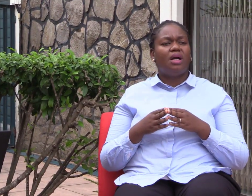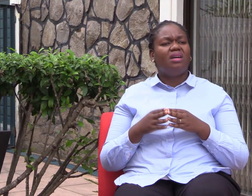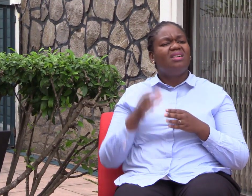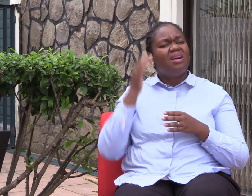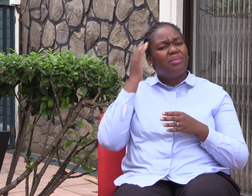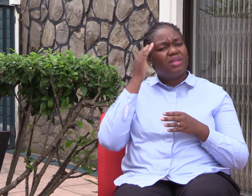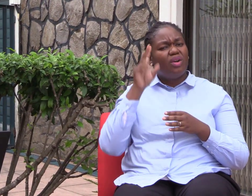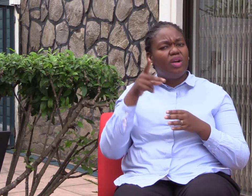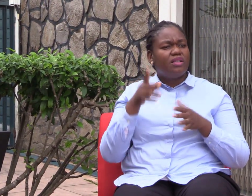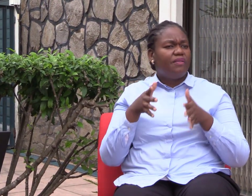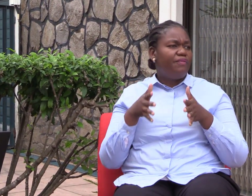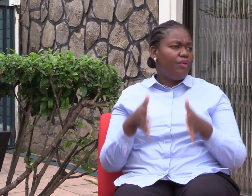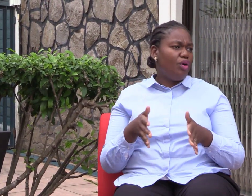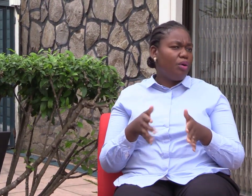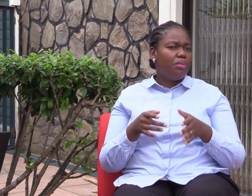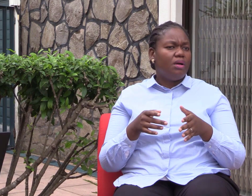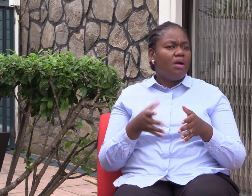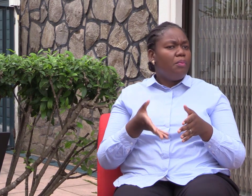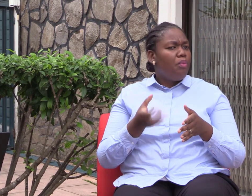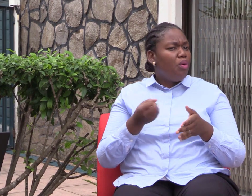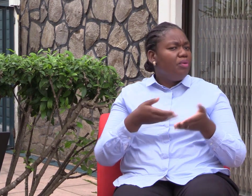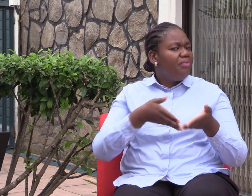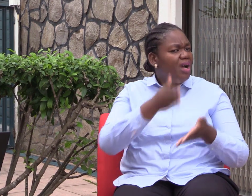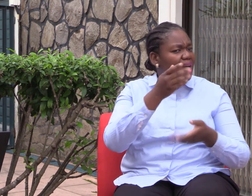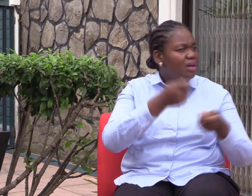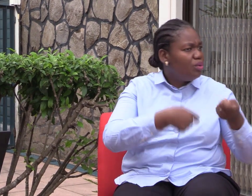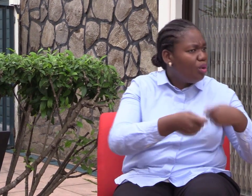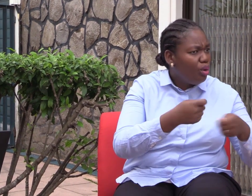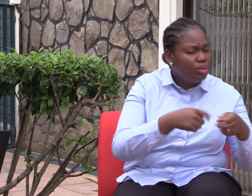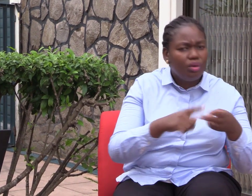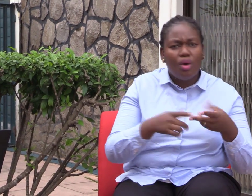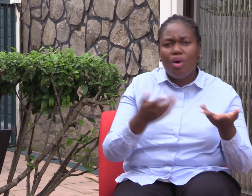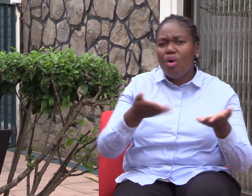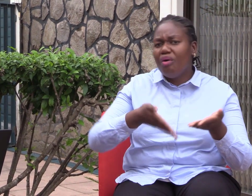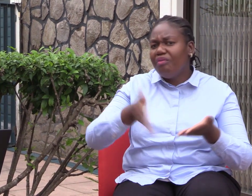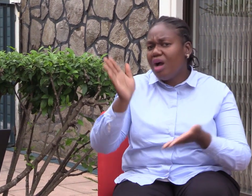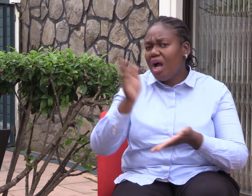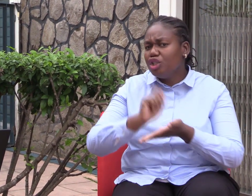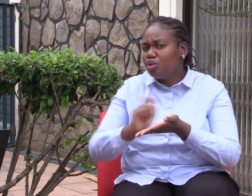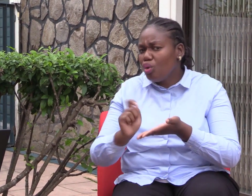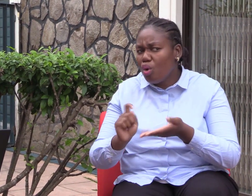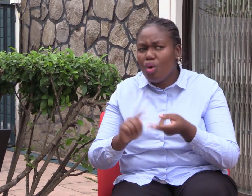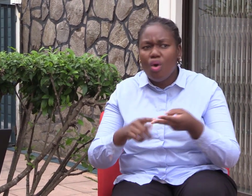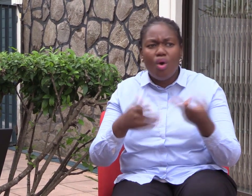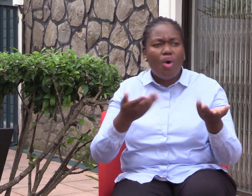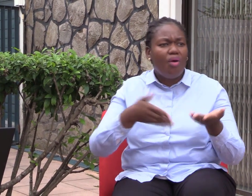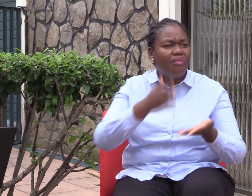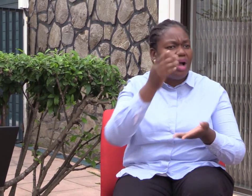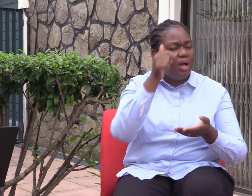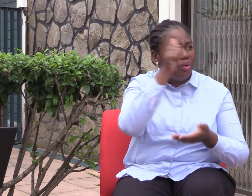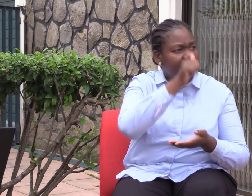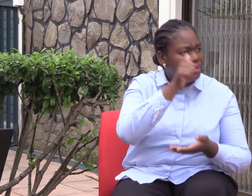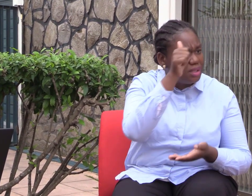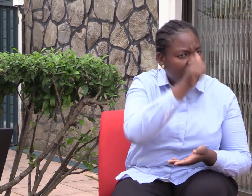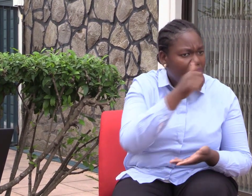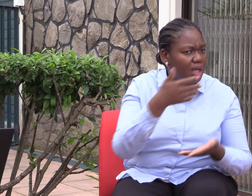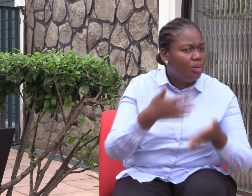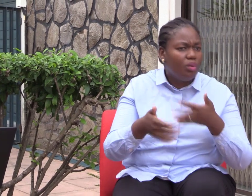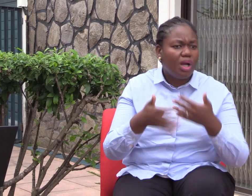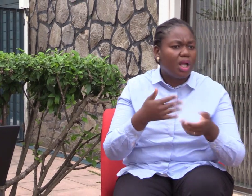sintam-se muito forte e que façam alguma coisa, façam algum negócio,